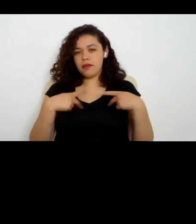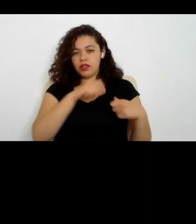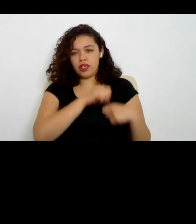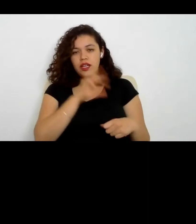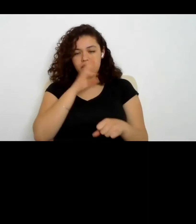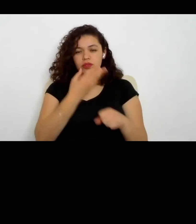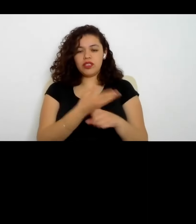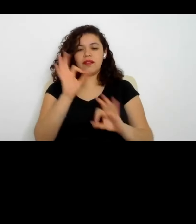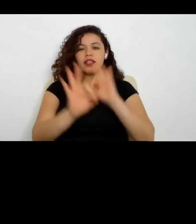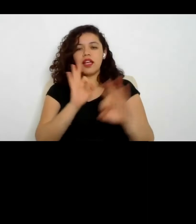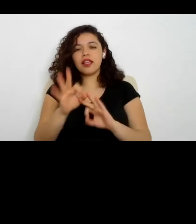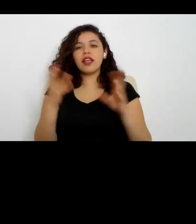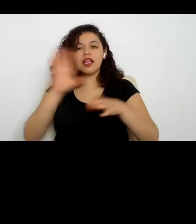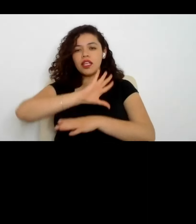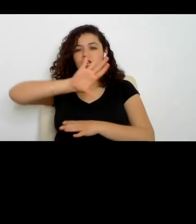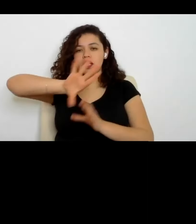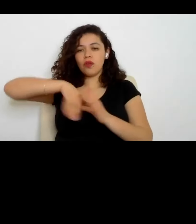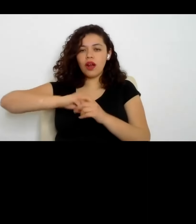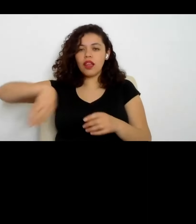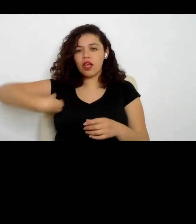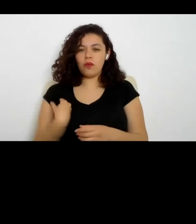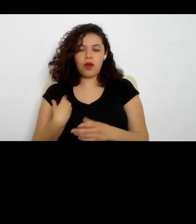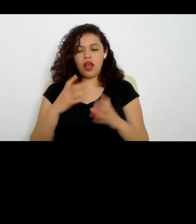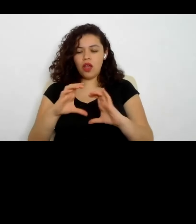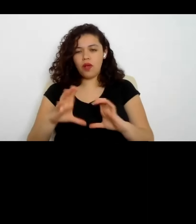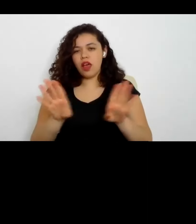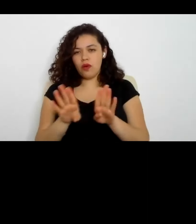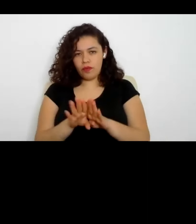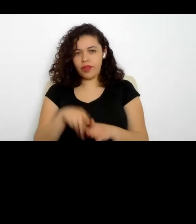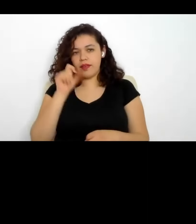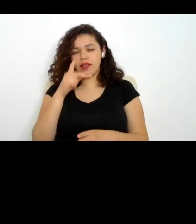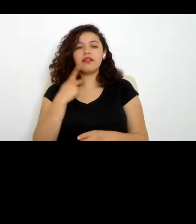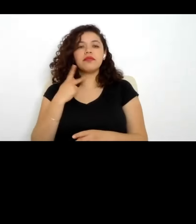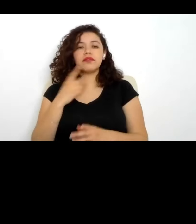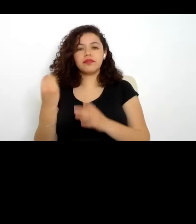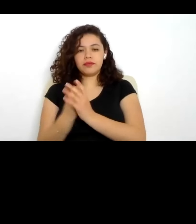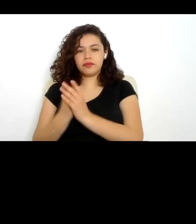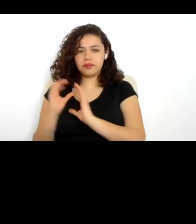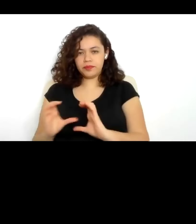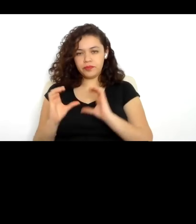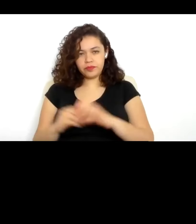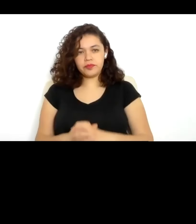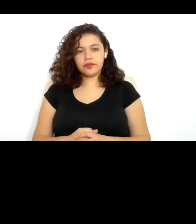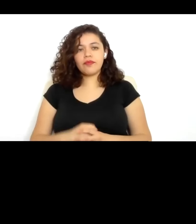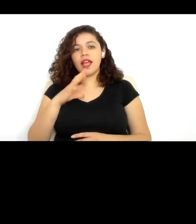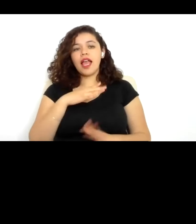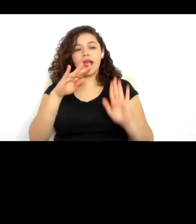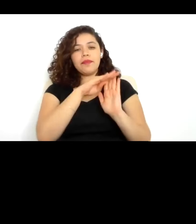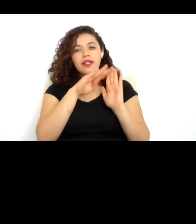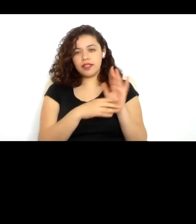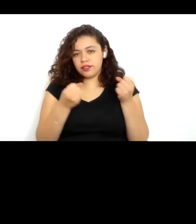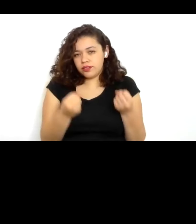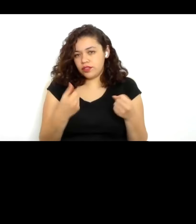Entonces, debemos contar con una política de privacidad. Ahora vamos a pasar a ver las medidas de seguridad que también ya les